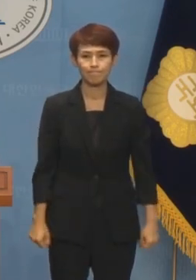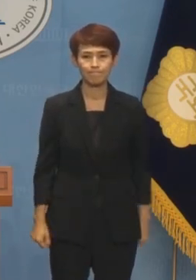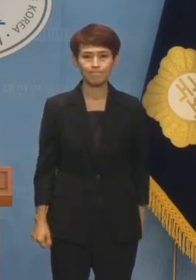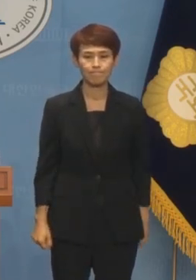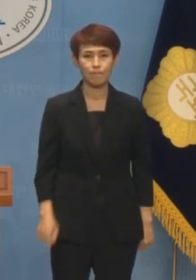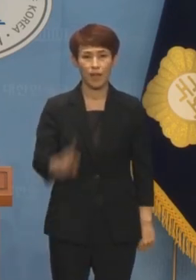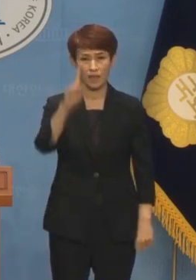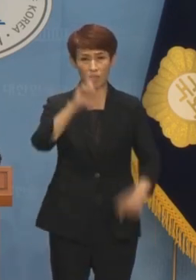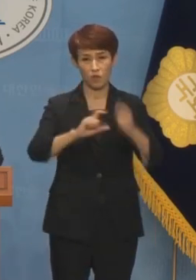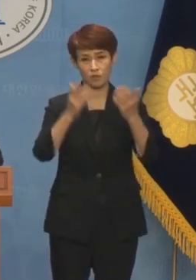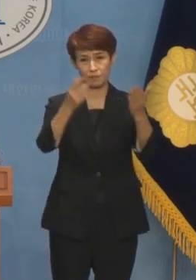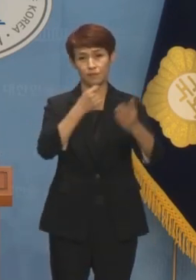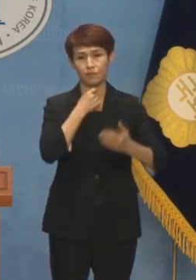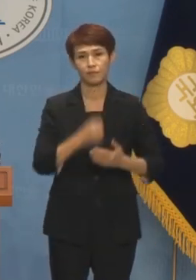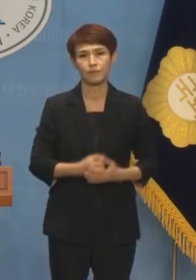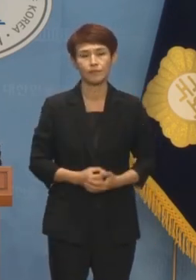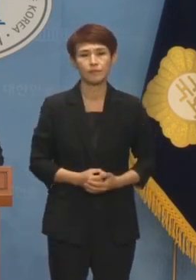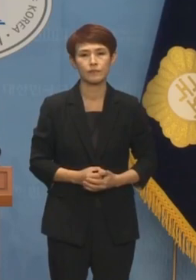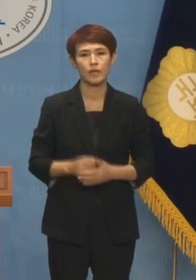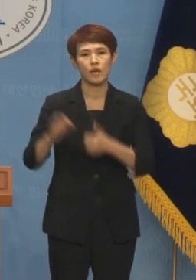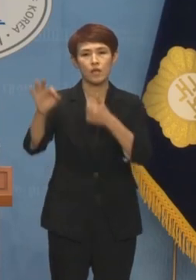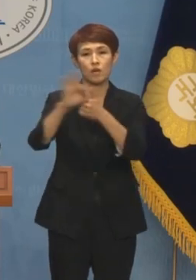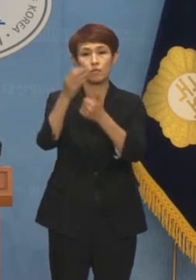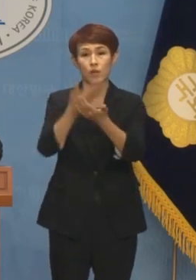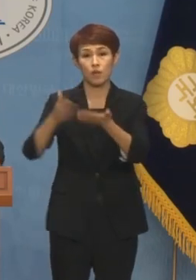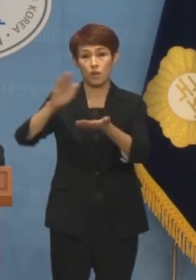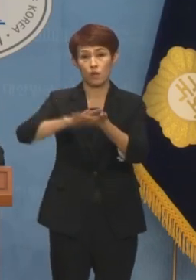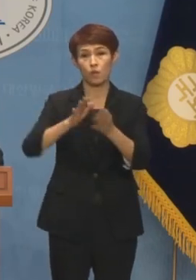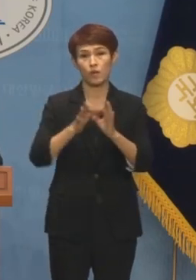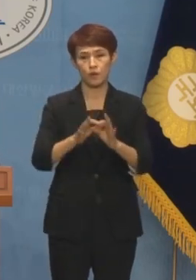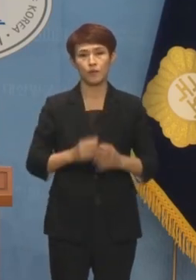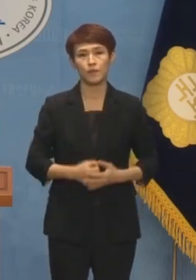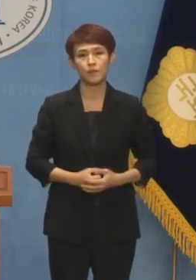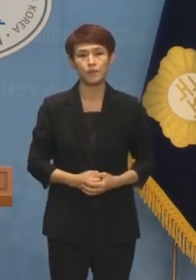한 가지 더 말씀드리겠습니다. 연금개혁 관련입니다.